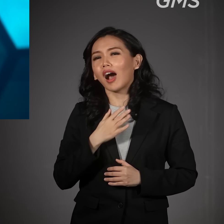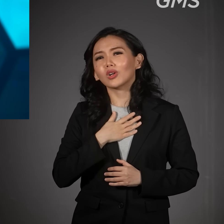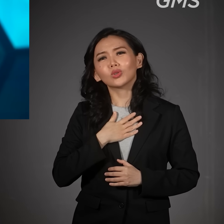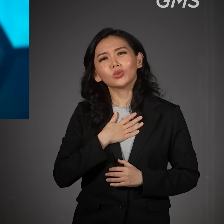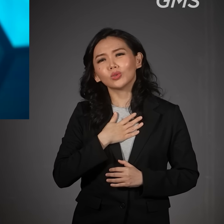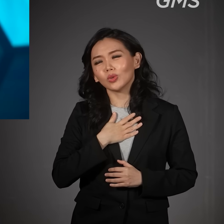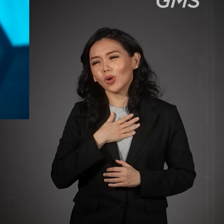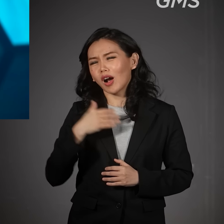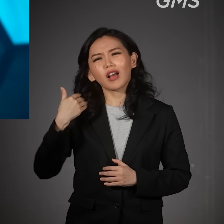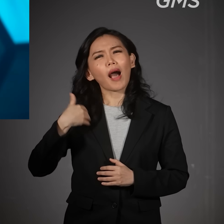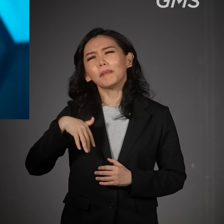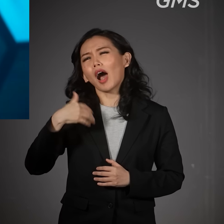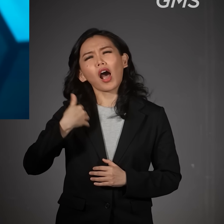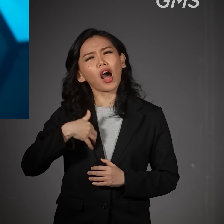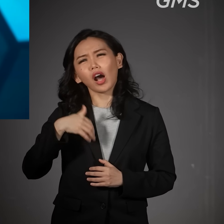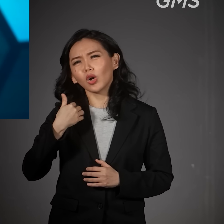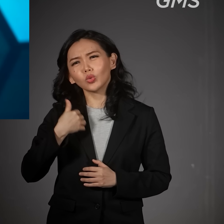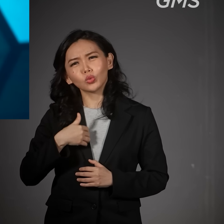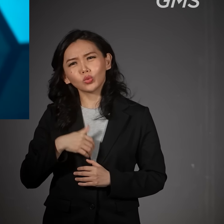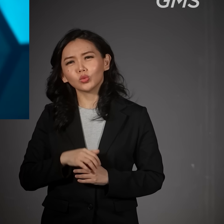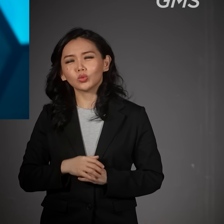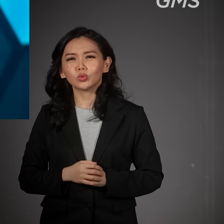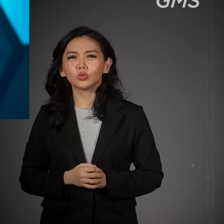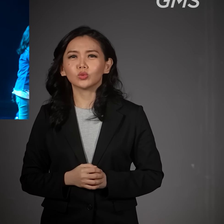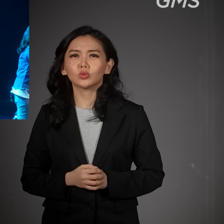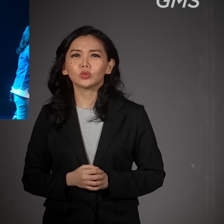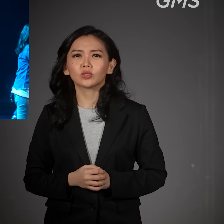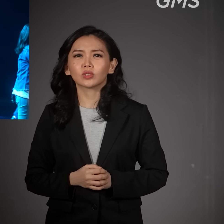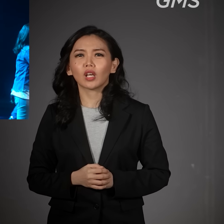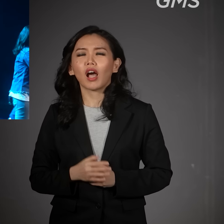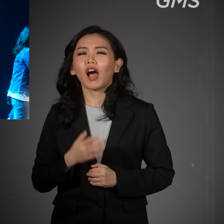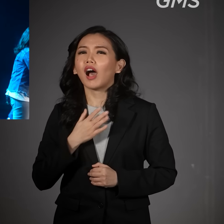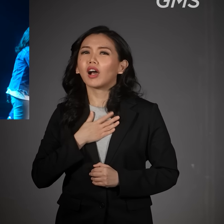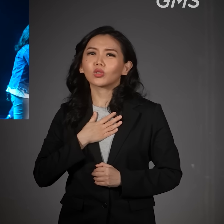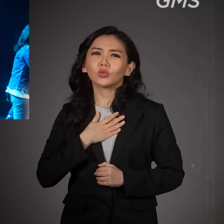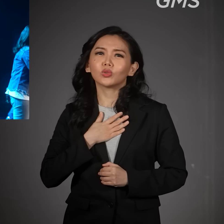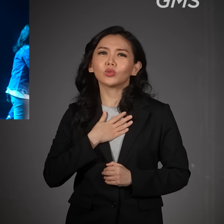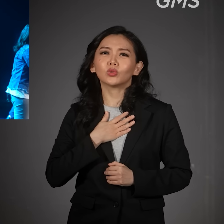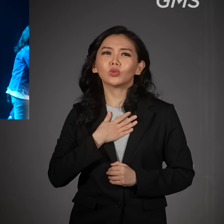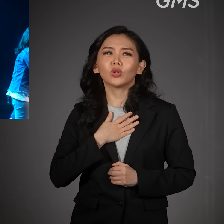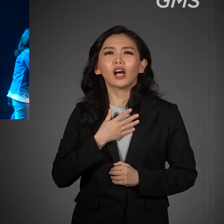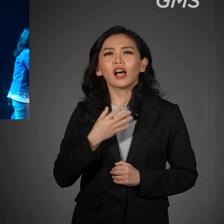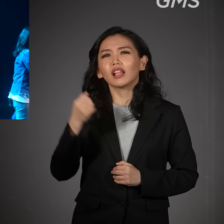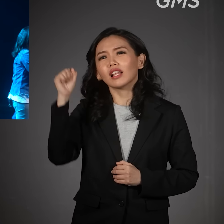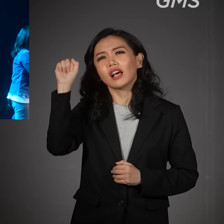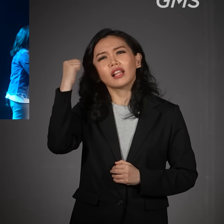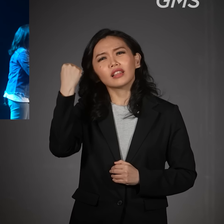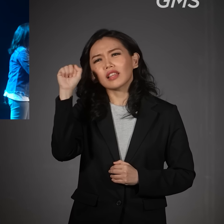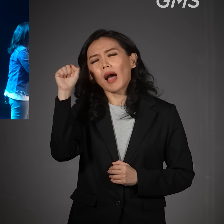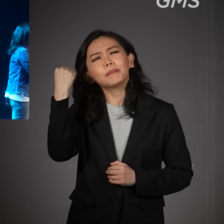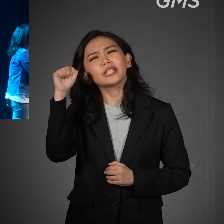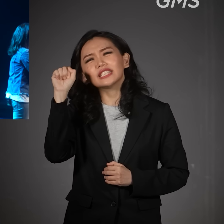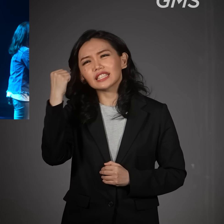Ku tak mau, ku tak